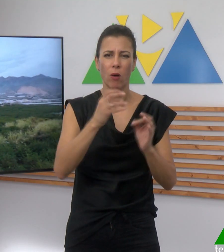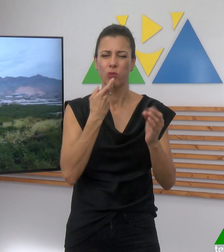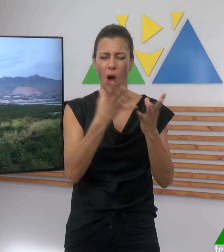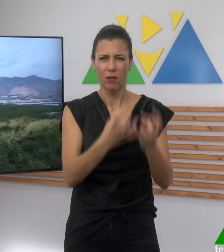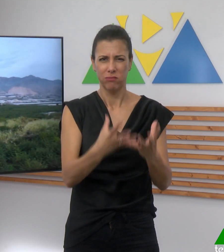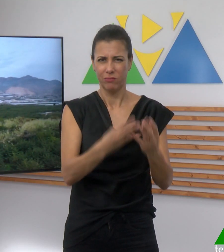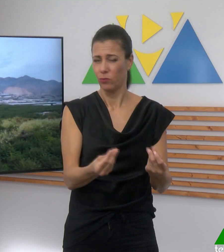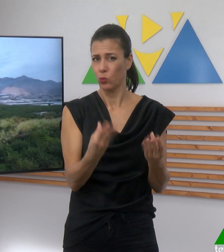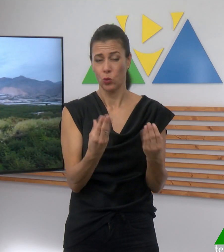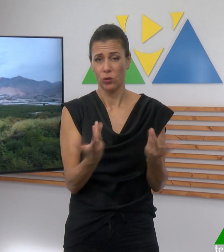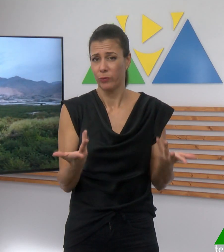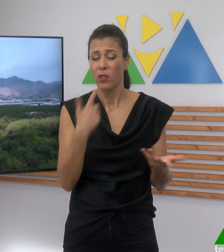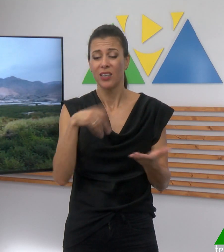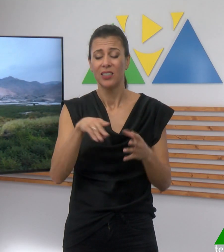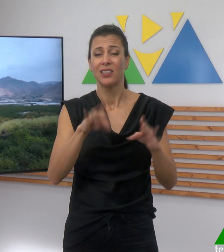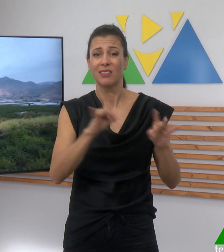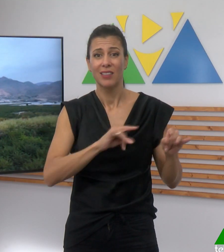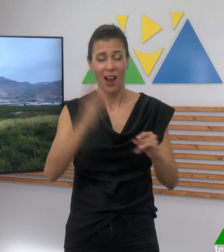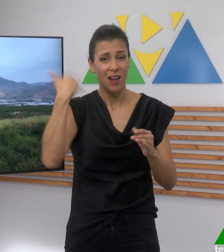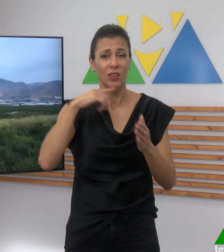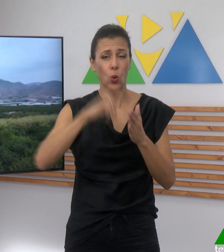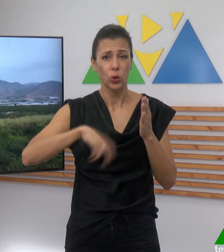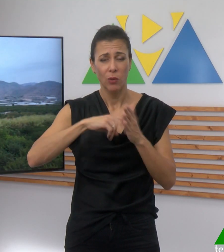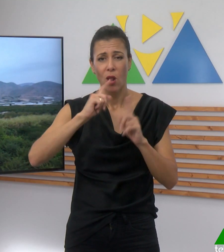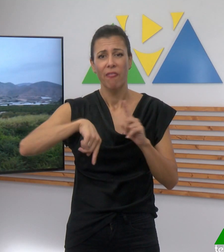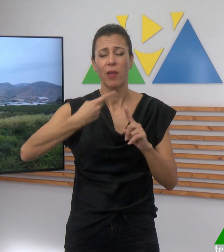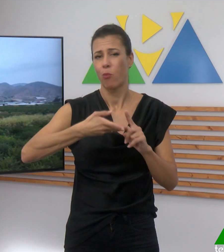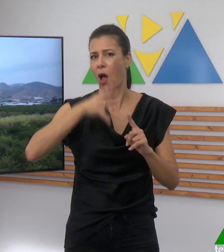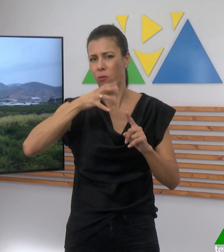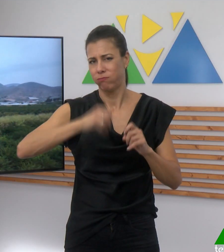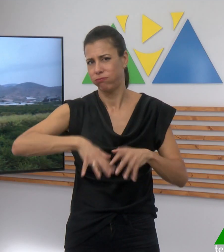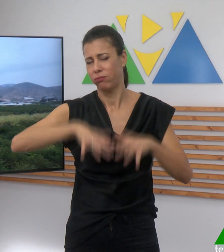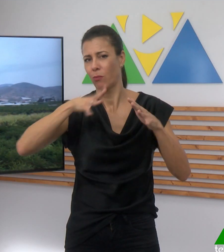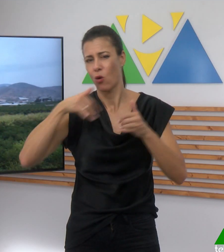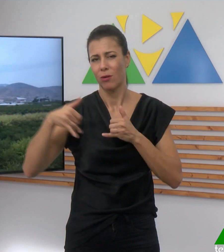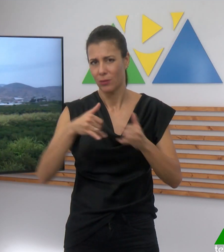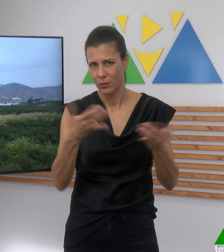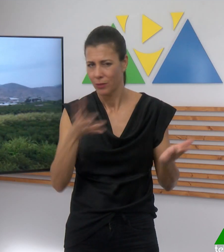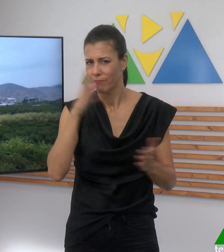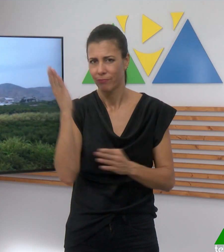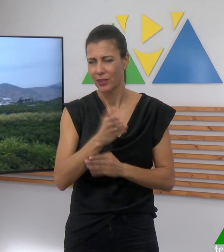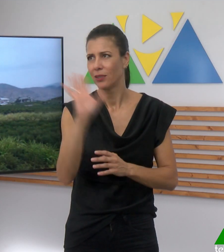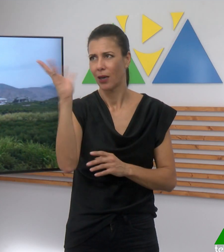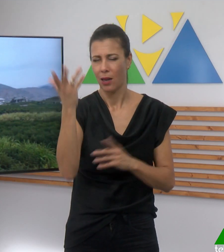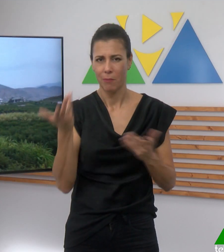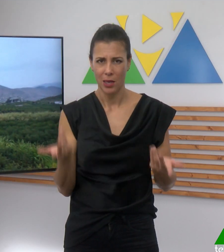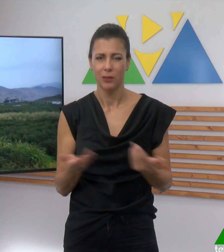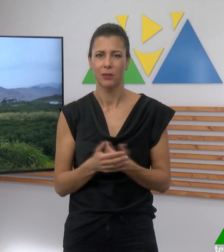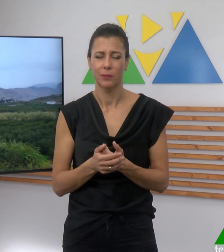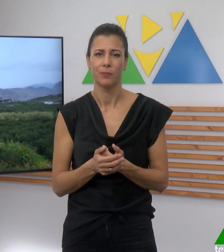no eran tierras que habían sido de cultivo y después estaban incultas por la por la misma por naturaleza clar